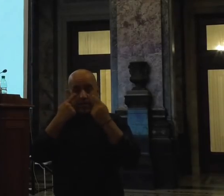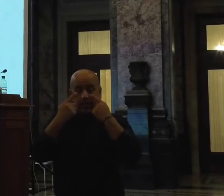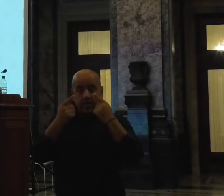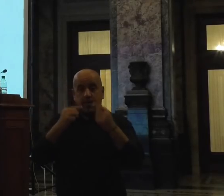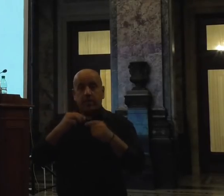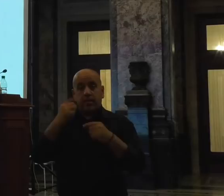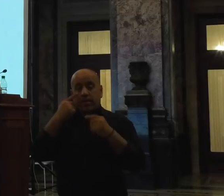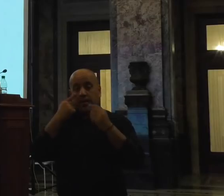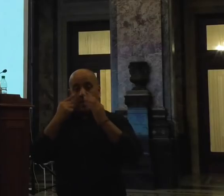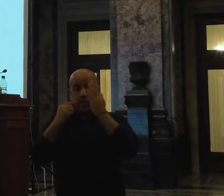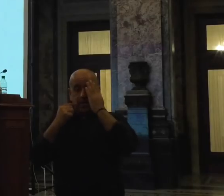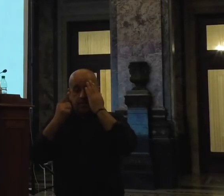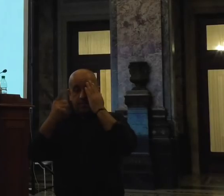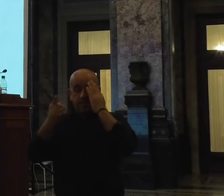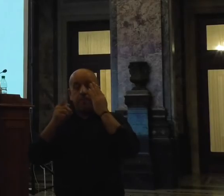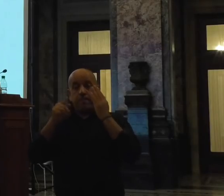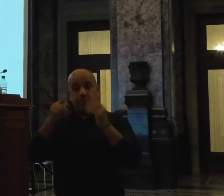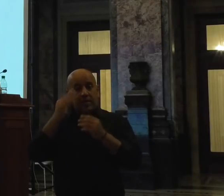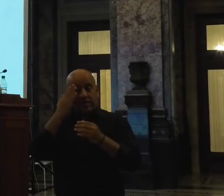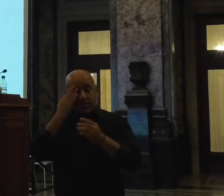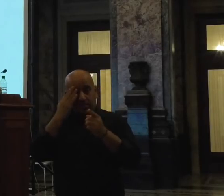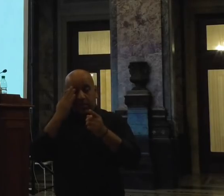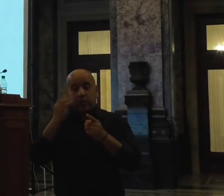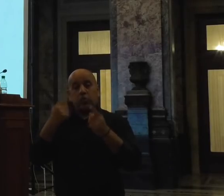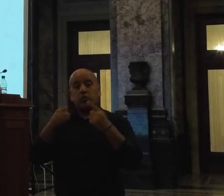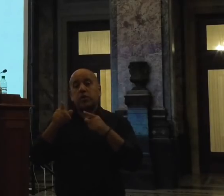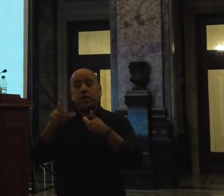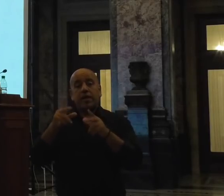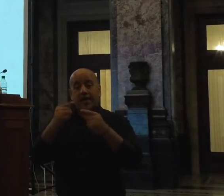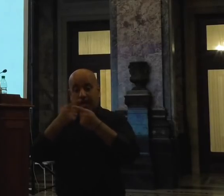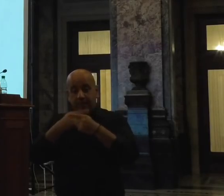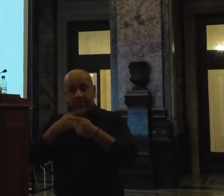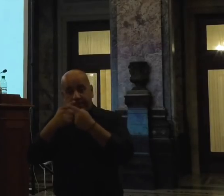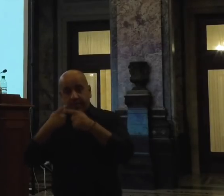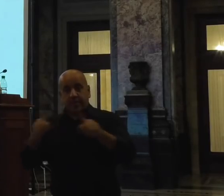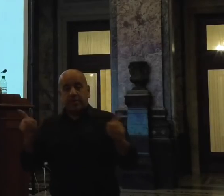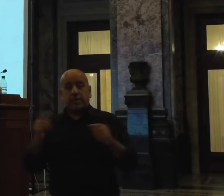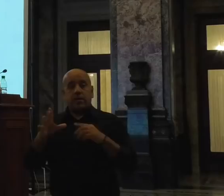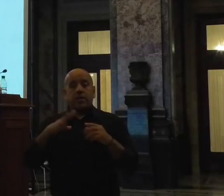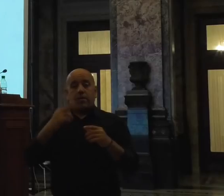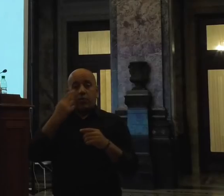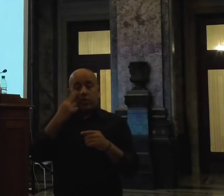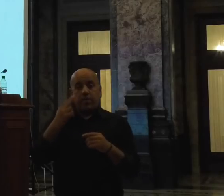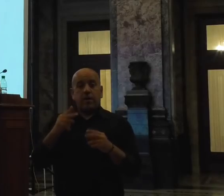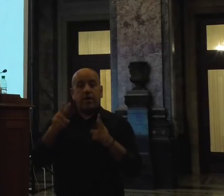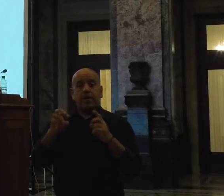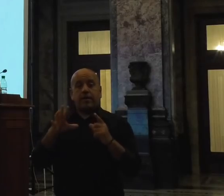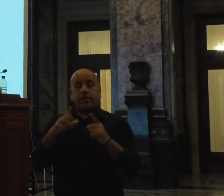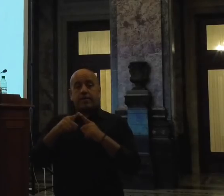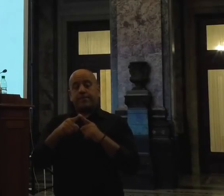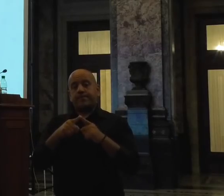visión mejor en un ojo que en el otro, cuando la diferencia es muy pronunciada, las personas tienen problemas con